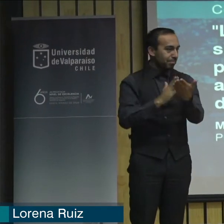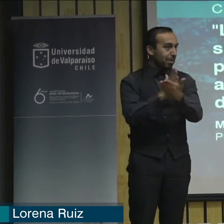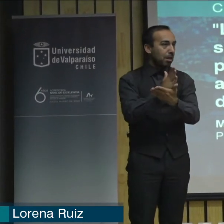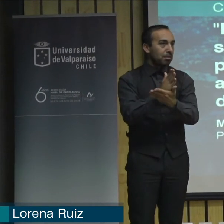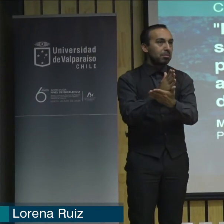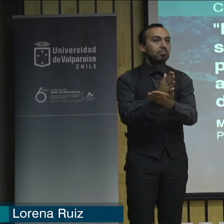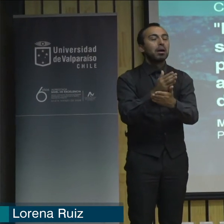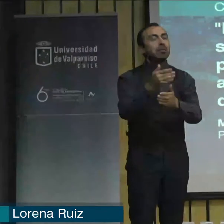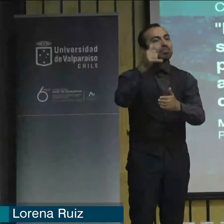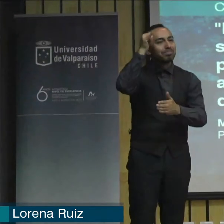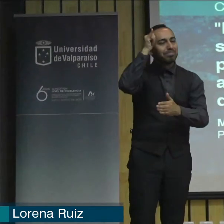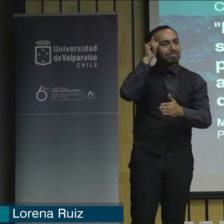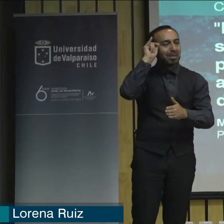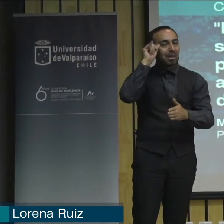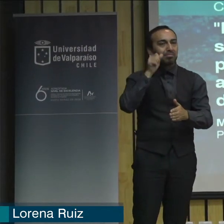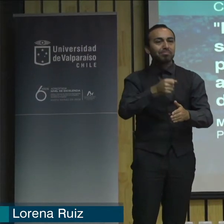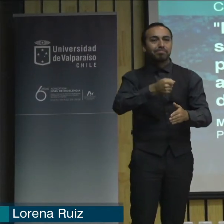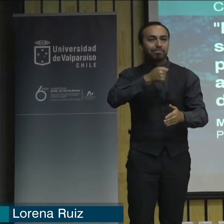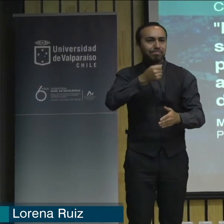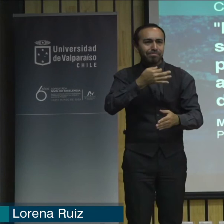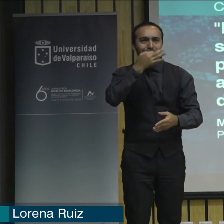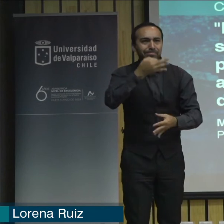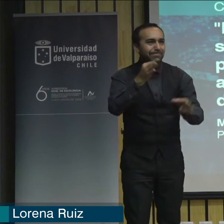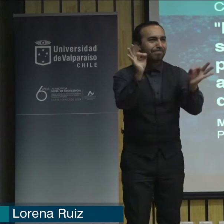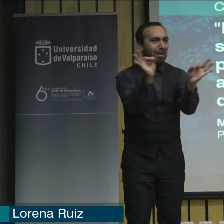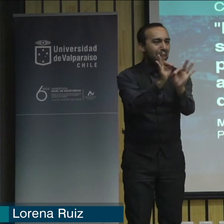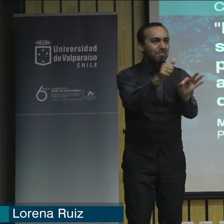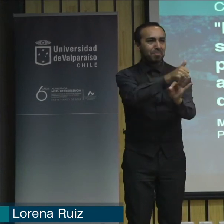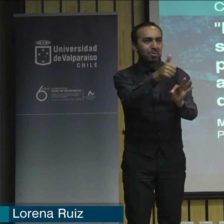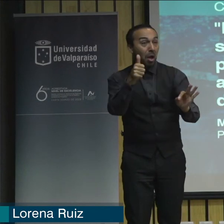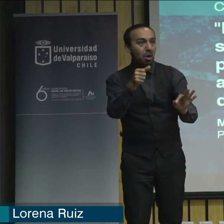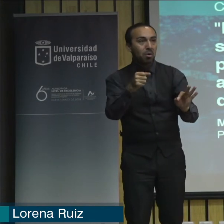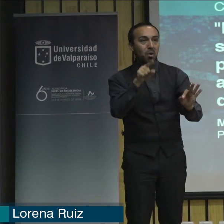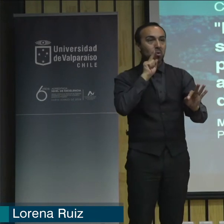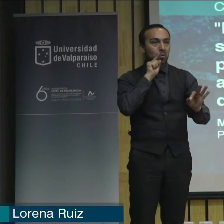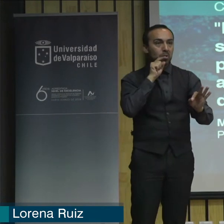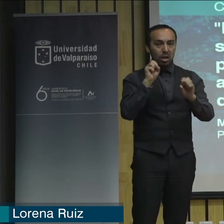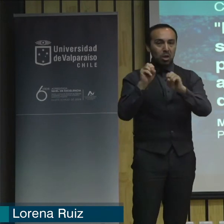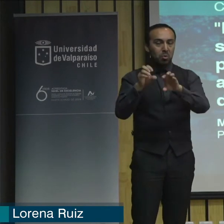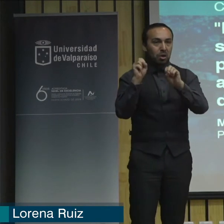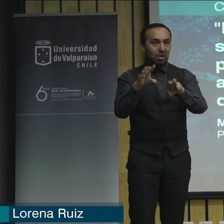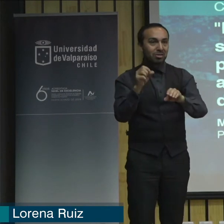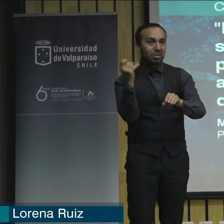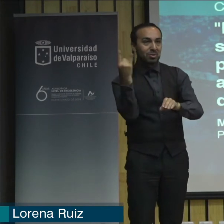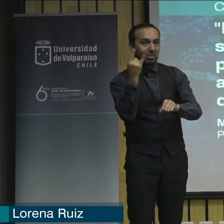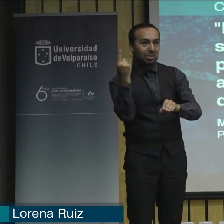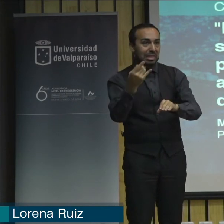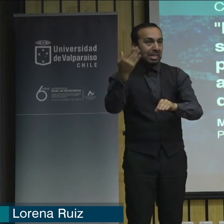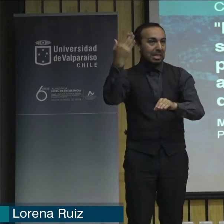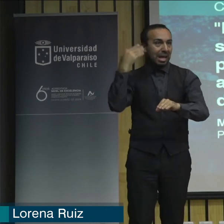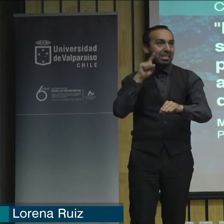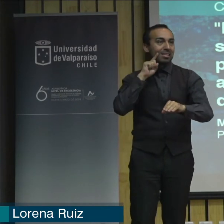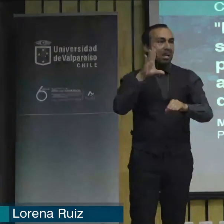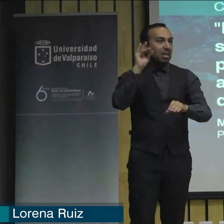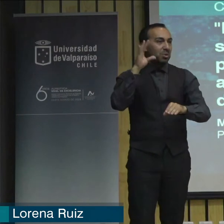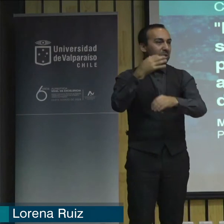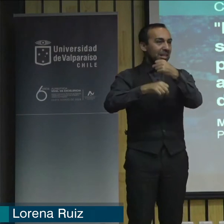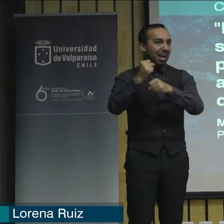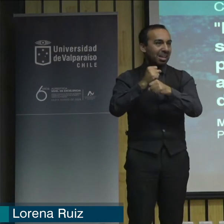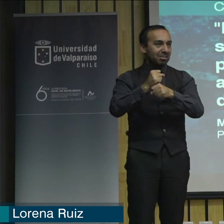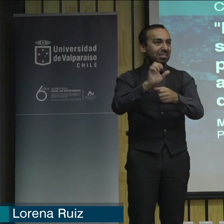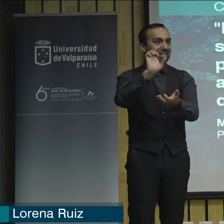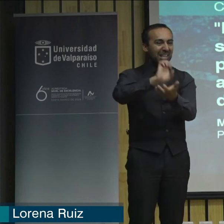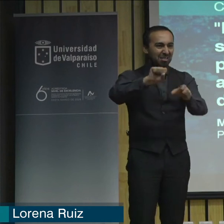la conferencia la educación superior pública a 50 años del golpe de estado que impartirá nuestra invitada especial María Olivia